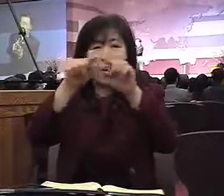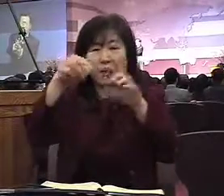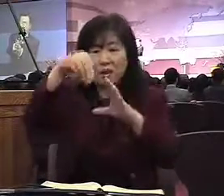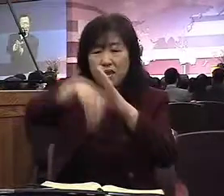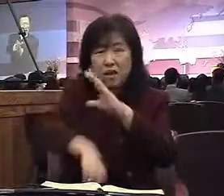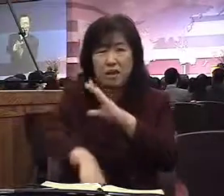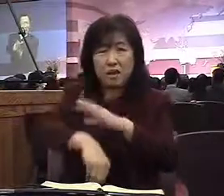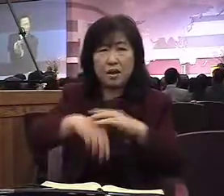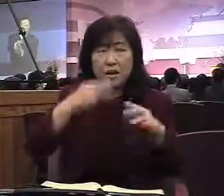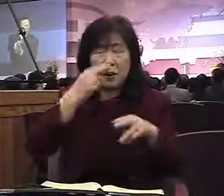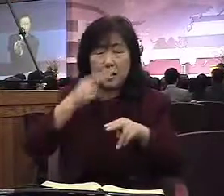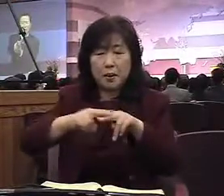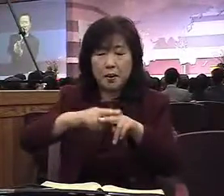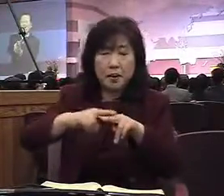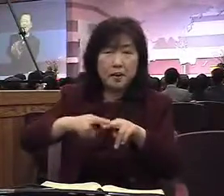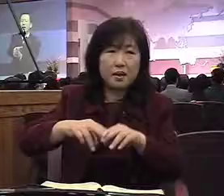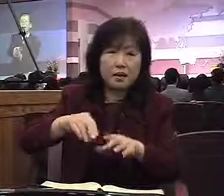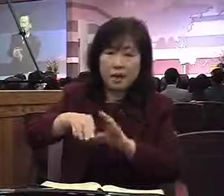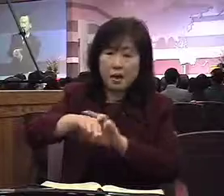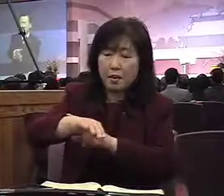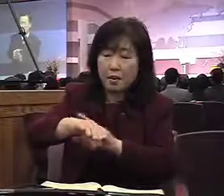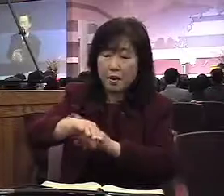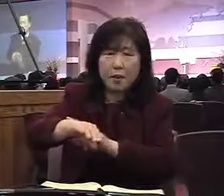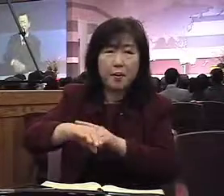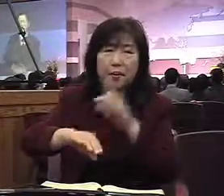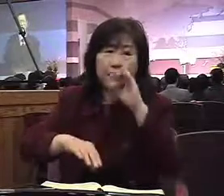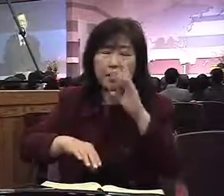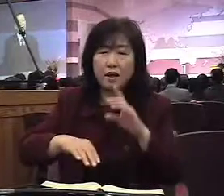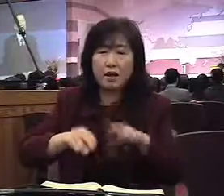막 기름도 발라놓고 막 빼보라 그래. 이게 안 빠져.